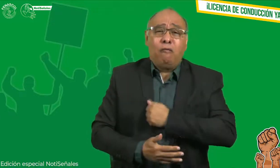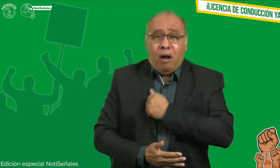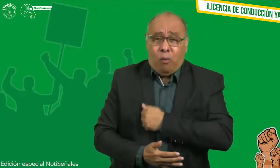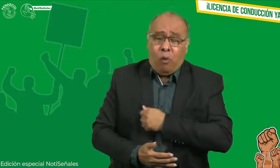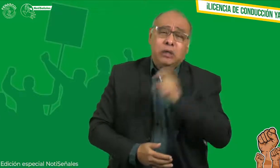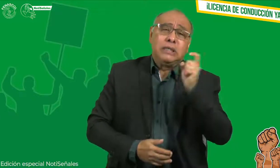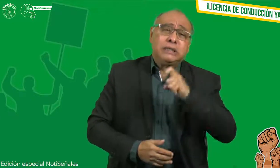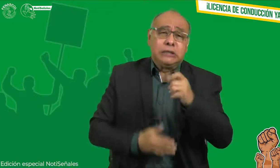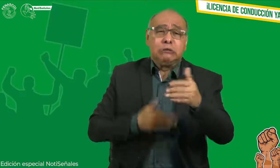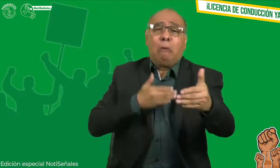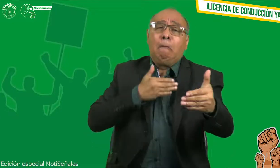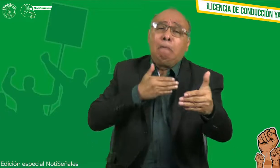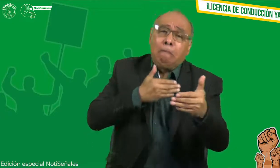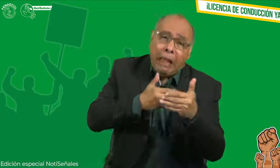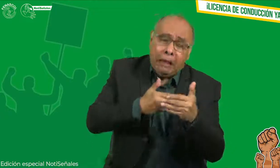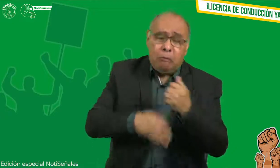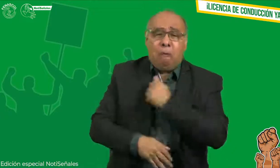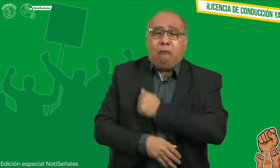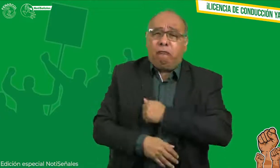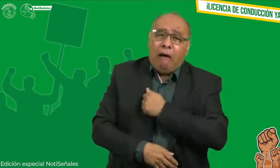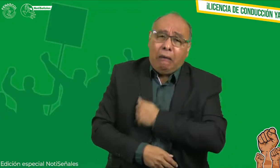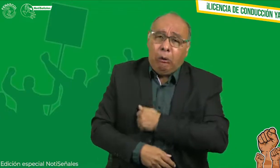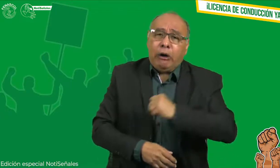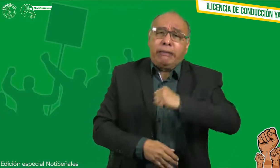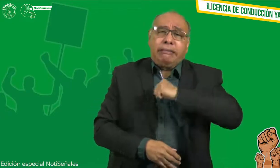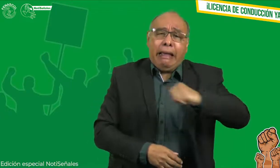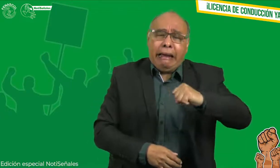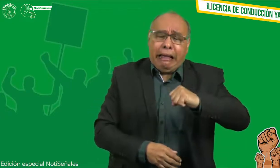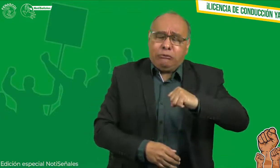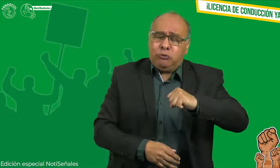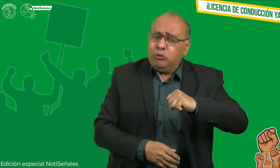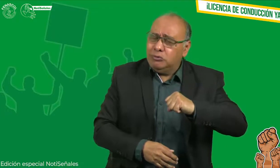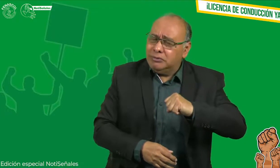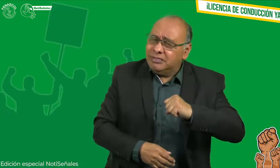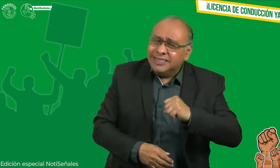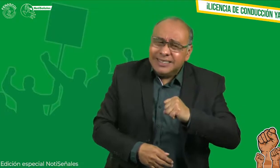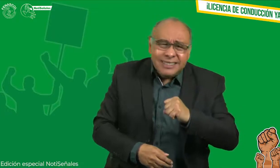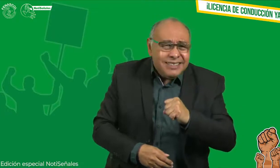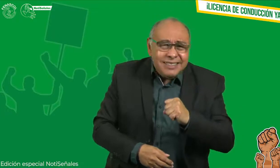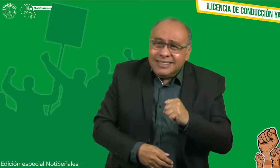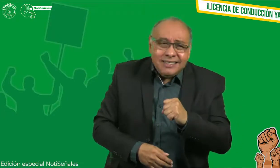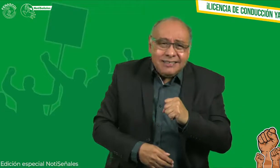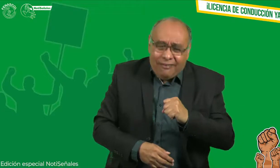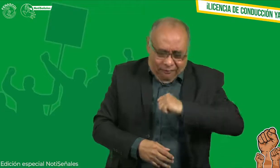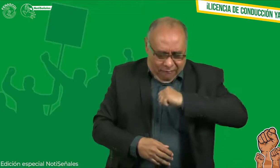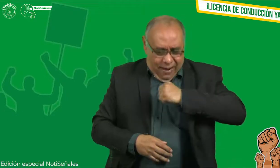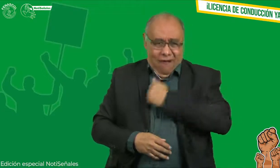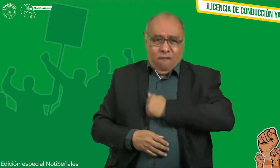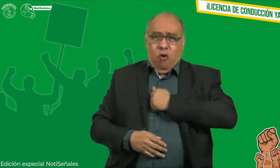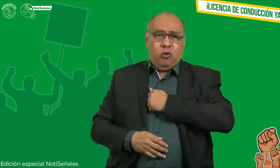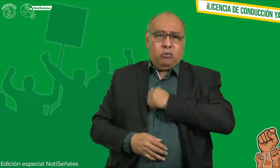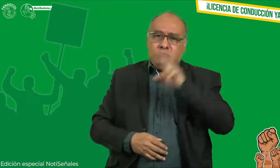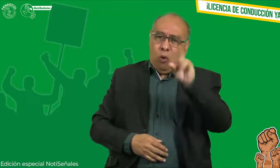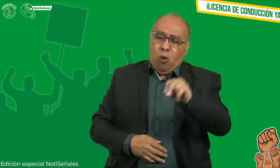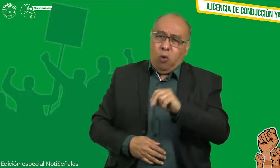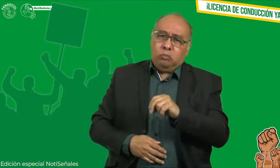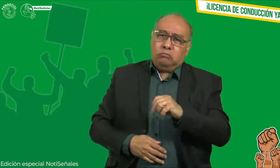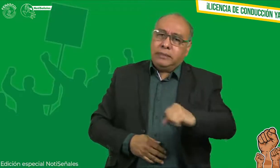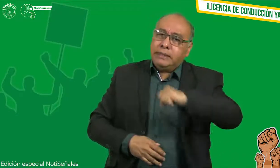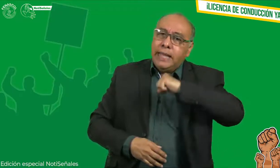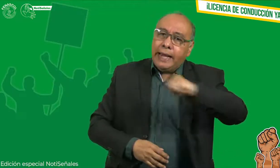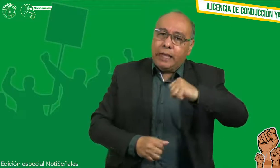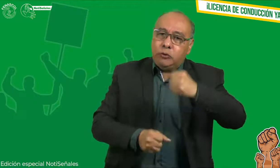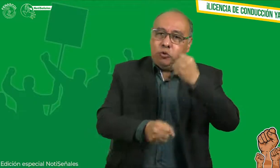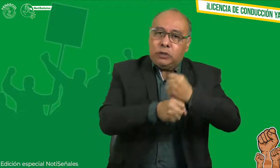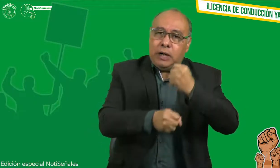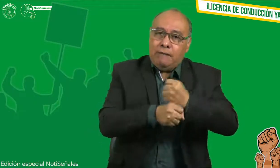a esa licencia. No estamos pidiendo un favor, no estamos pidiendo caridad.